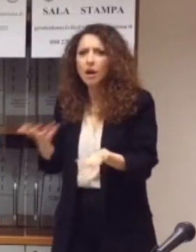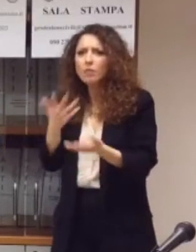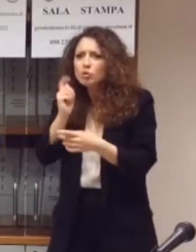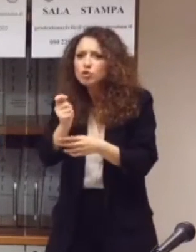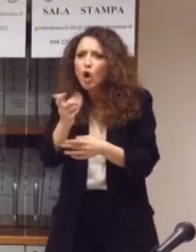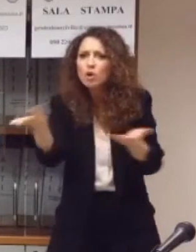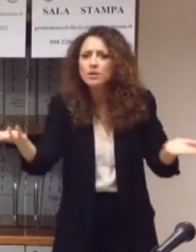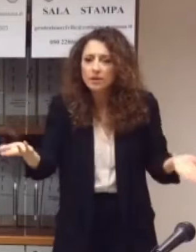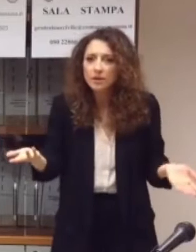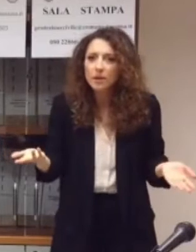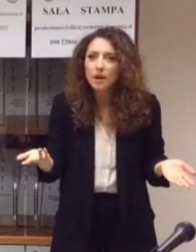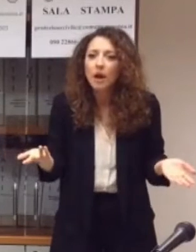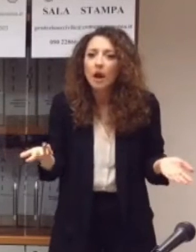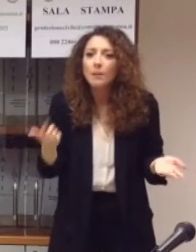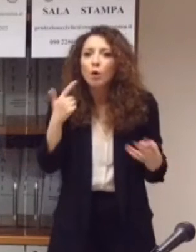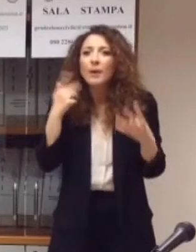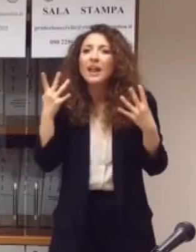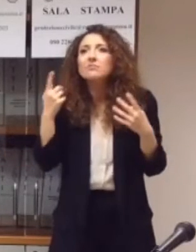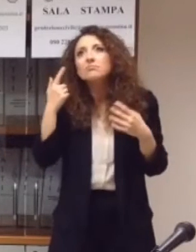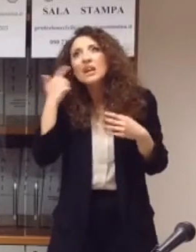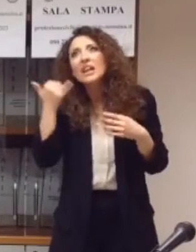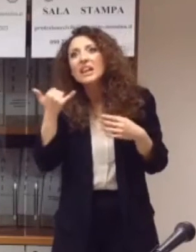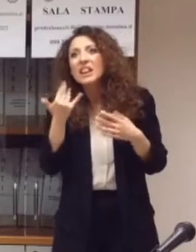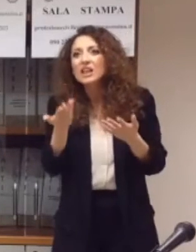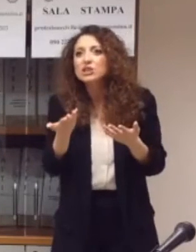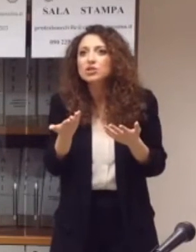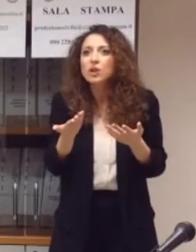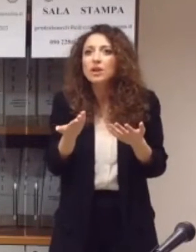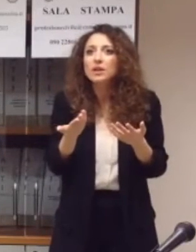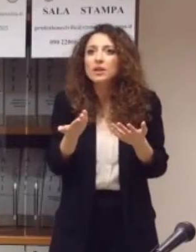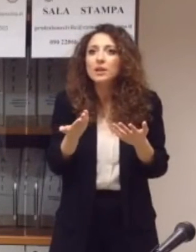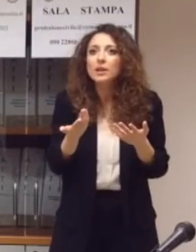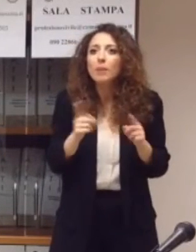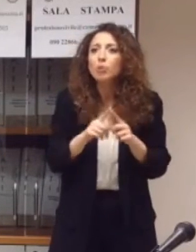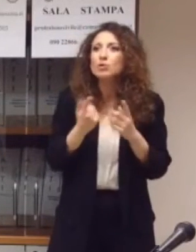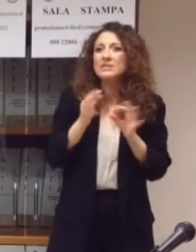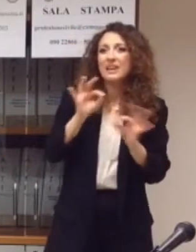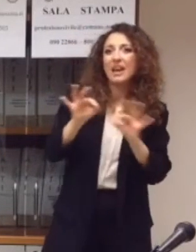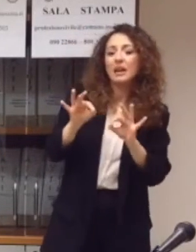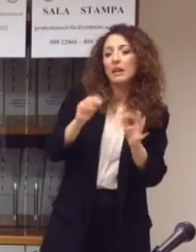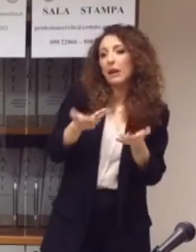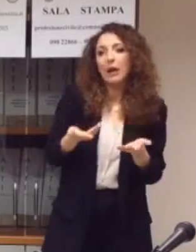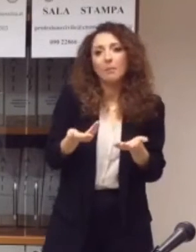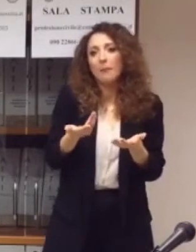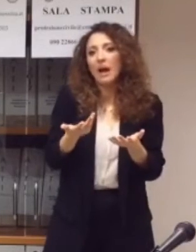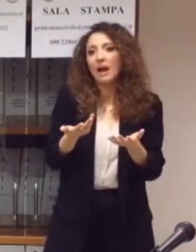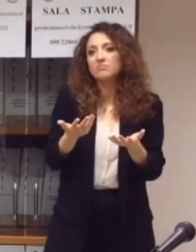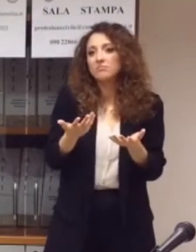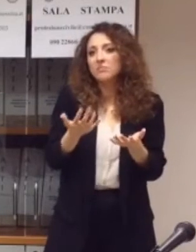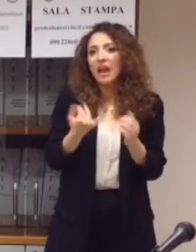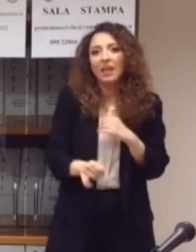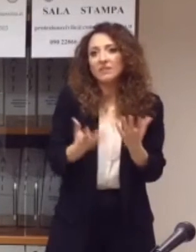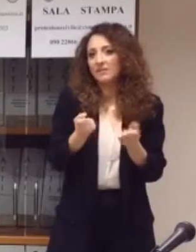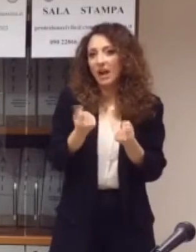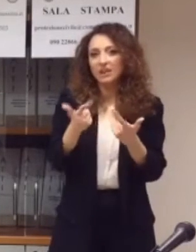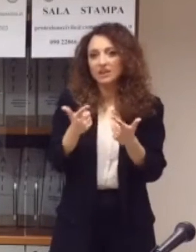soldi che vi dà la comunità, invece di fare show inutile. Ecco, allora dico, ma siccome ovviamente